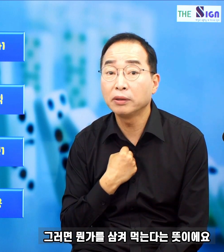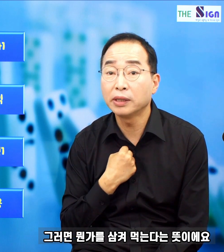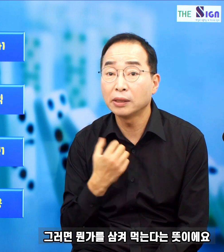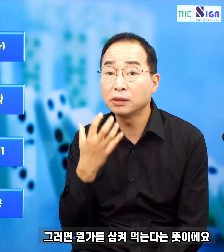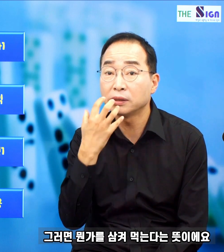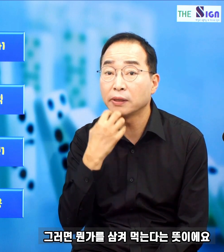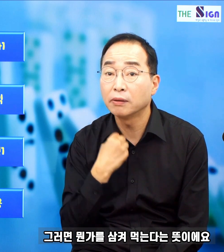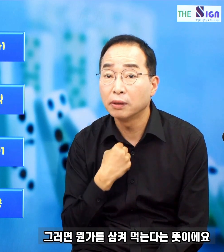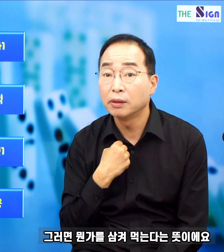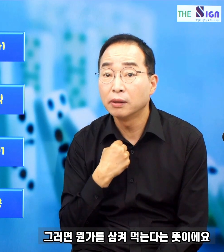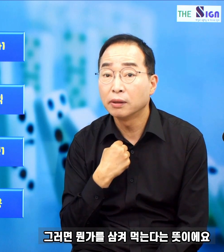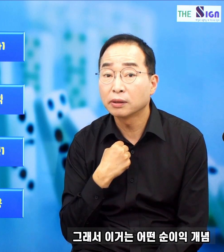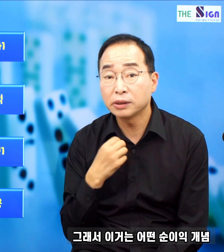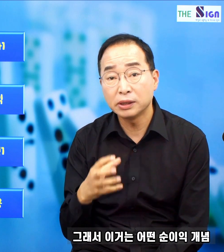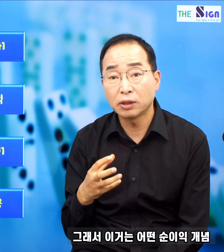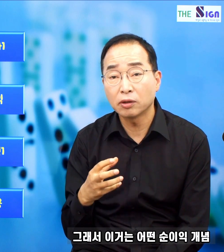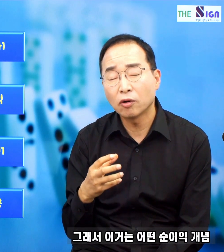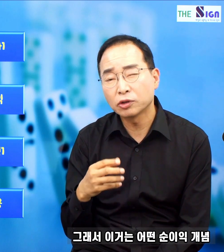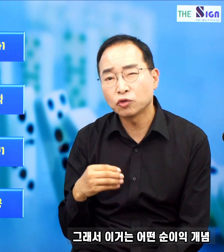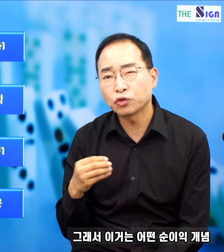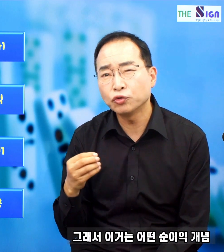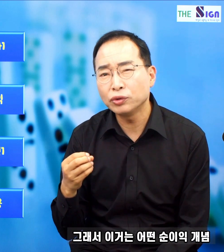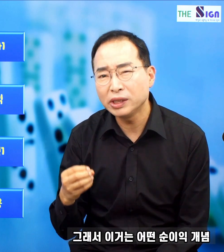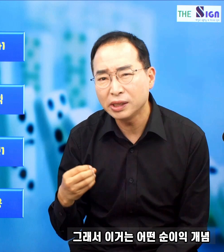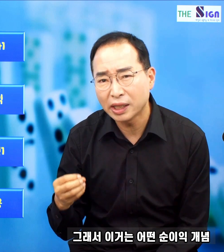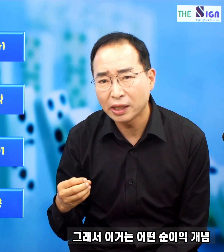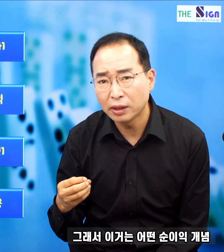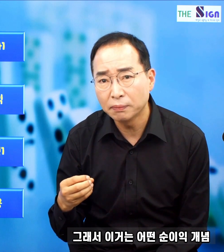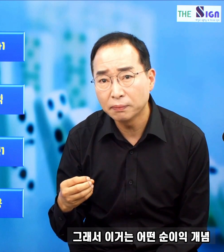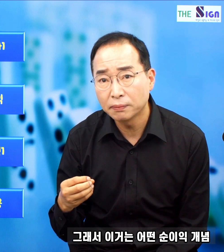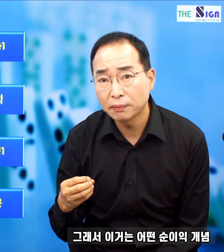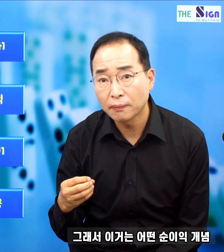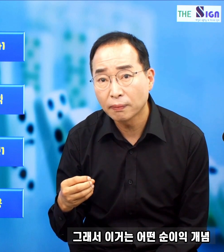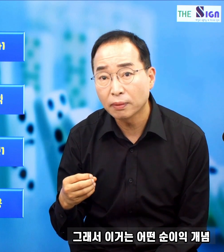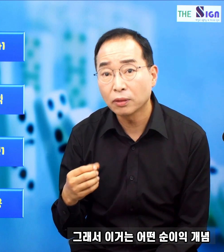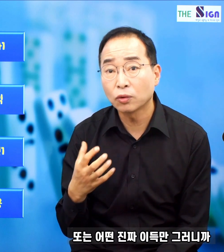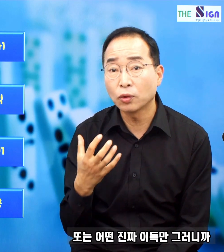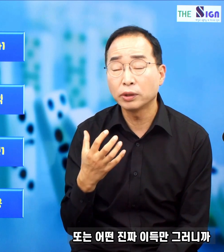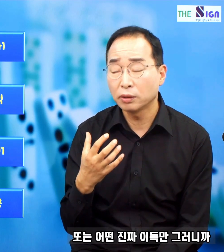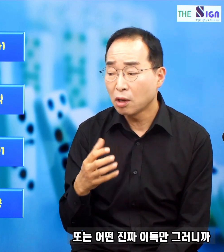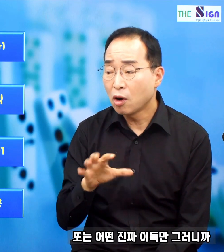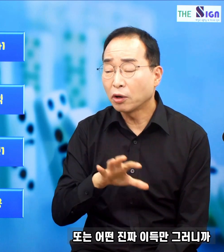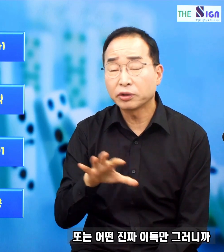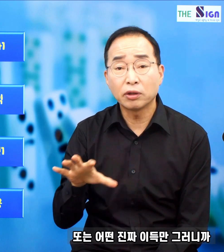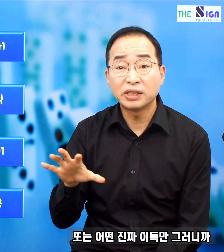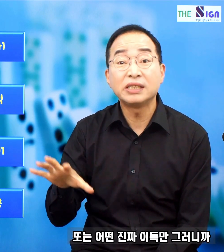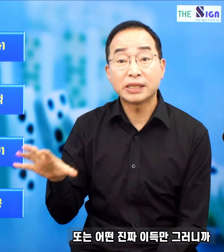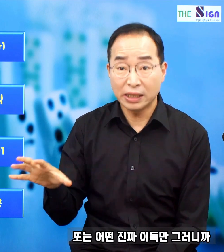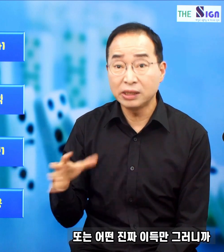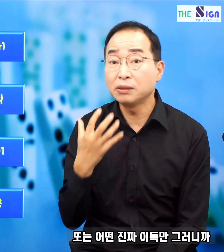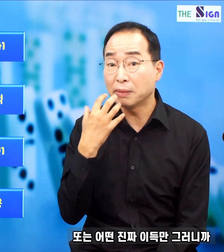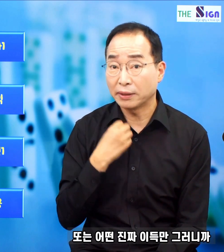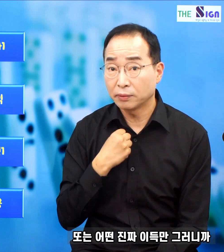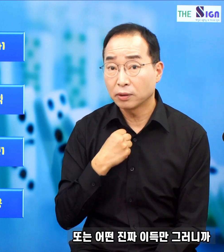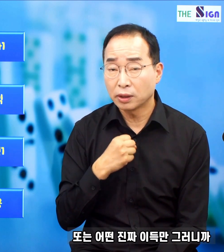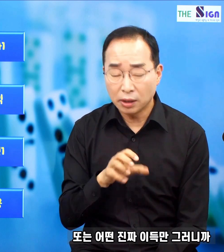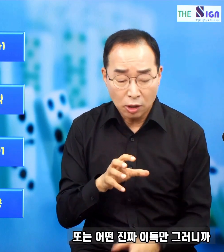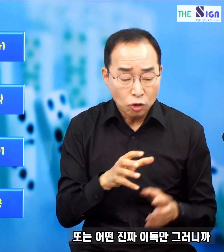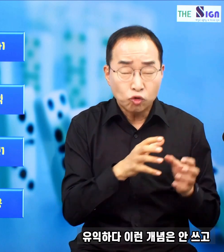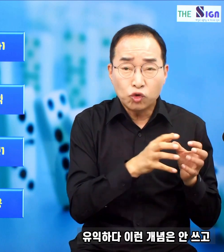먹는다는 뜻이에요. 그래서 이거는 어떤 순이익 개념 또는 어떤 진짜 이득만, 그러니까